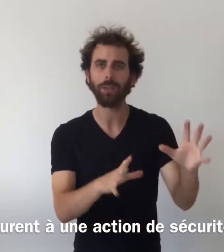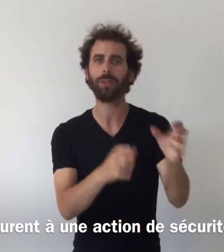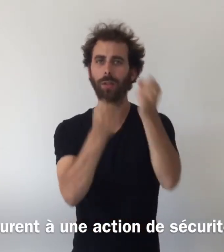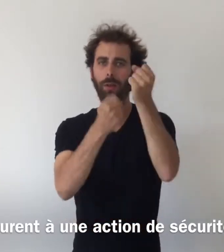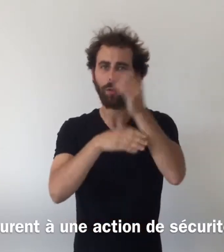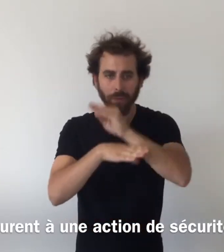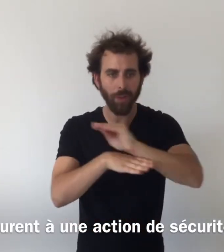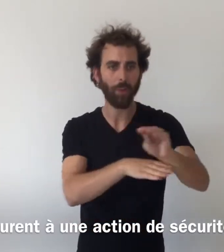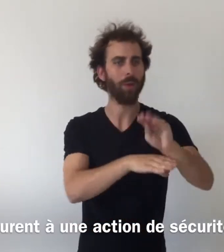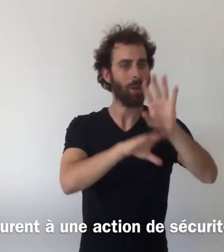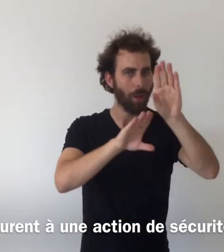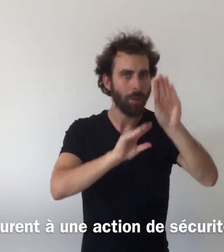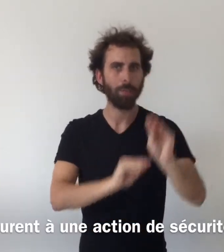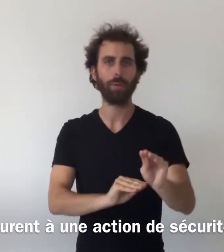civile.